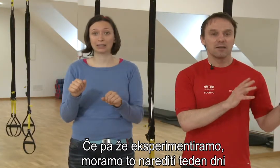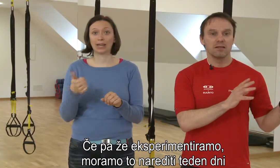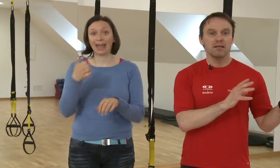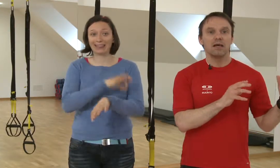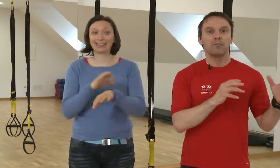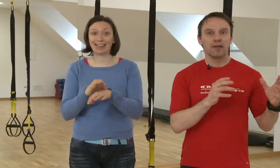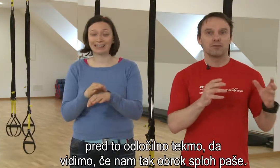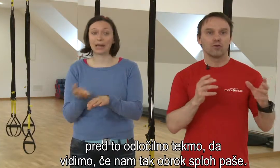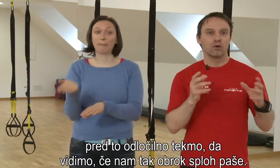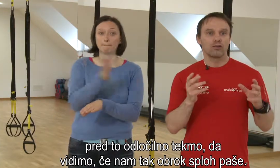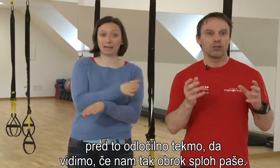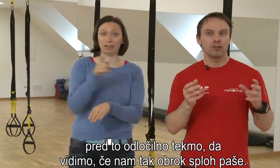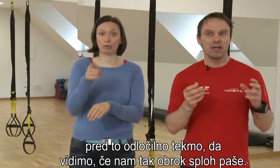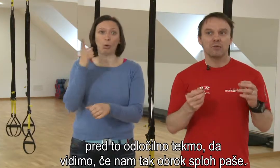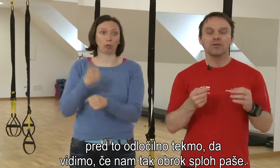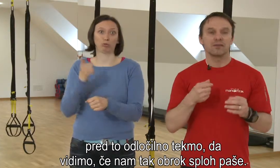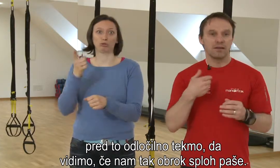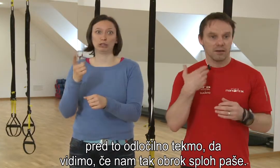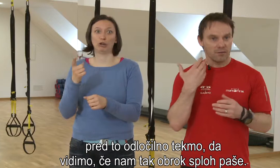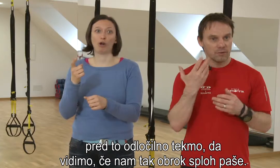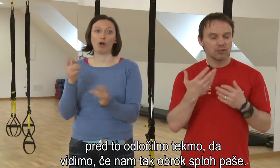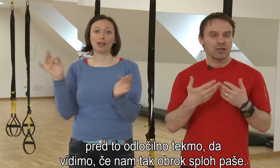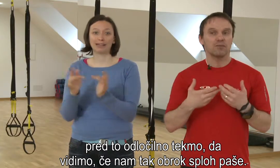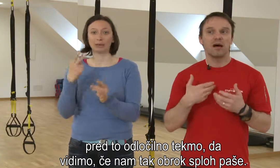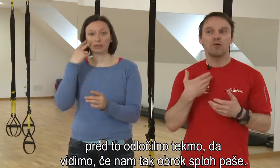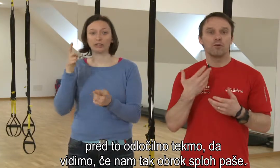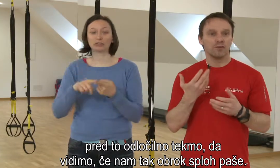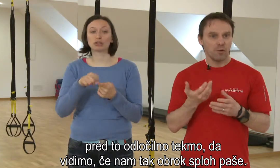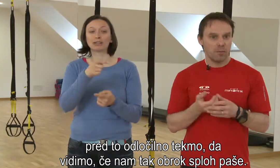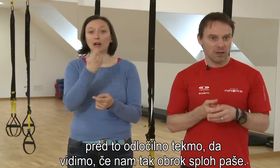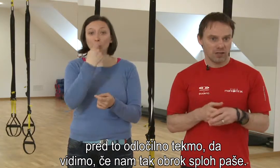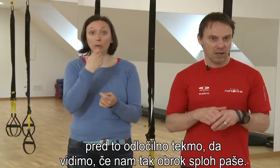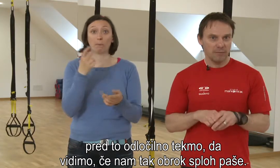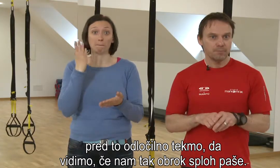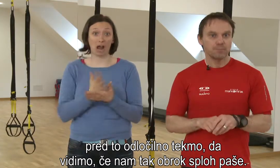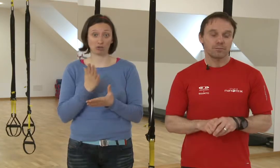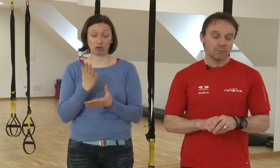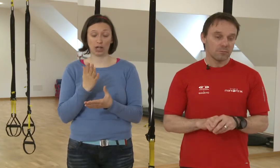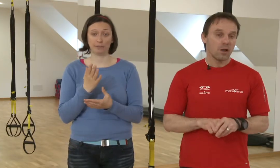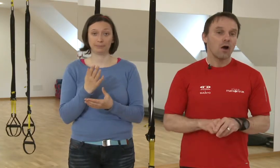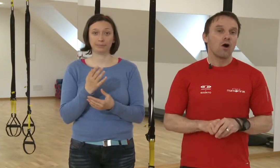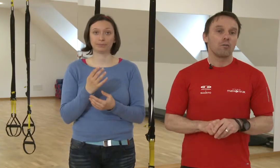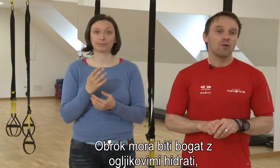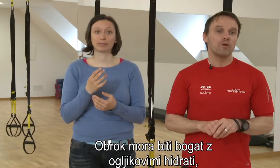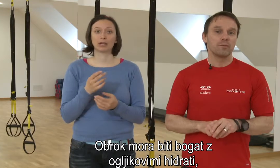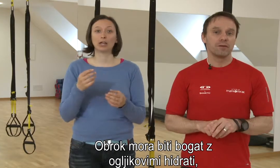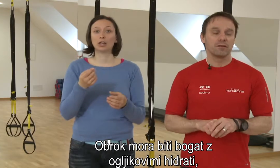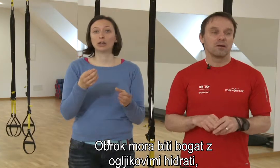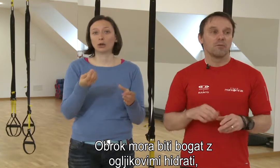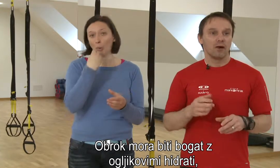dni pred to odločilno tekmo, da vedimo, če nam tak obrok sploh paše. Obrok mora biti bogat